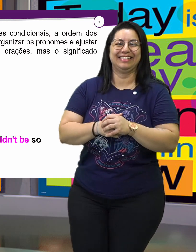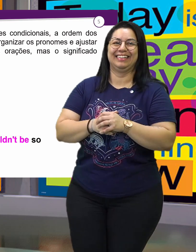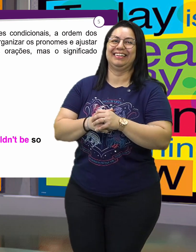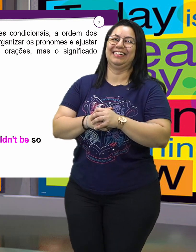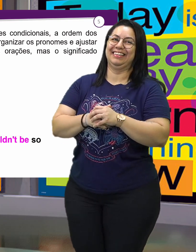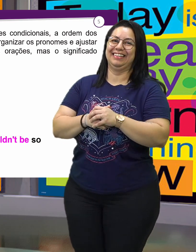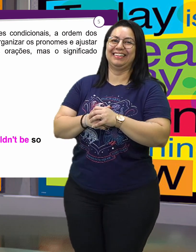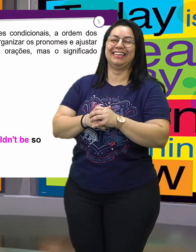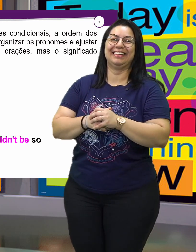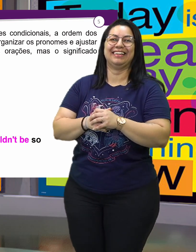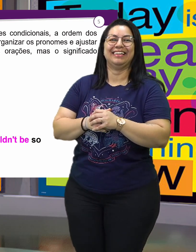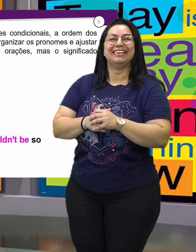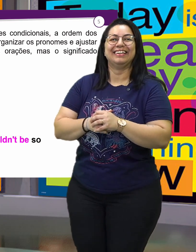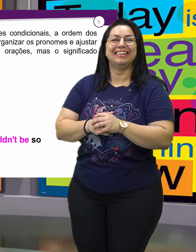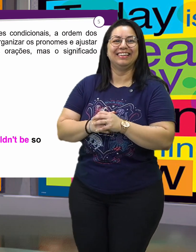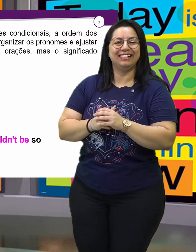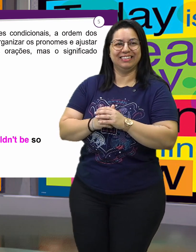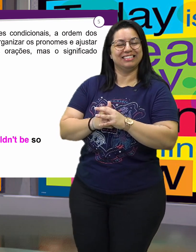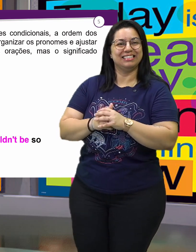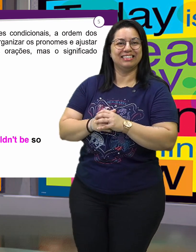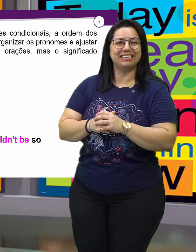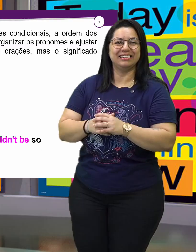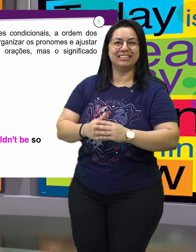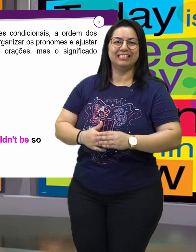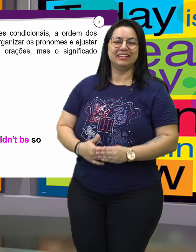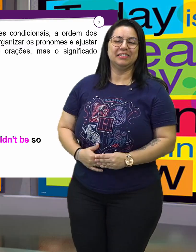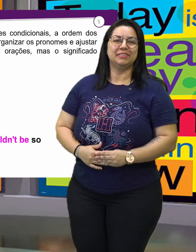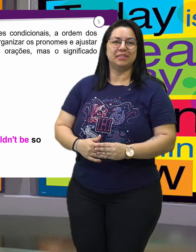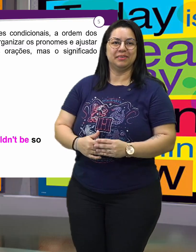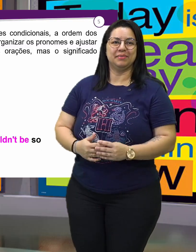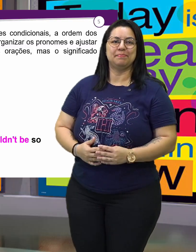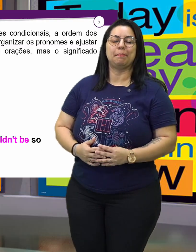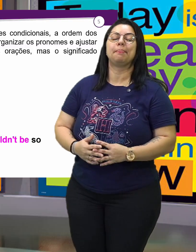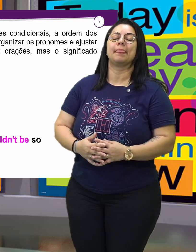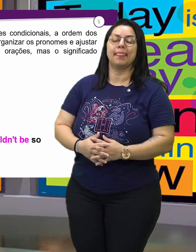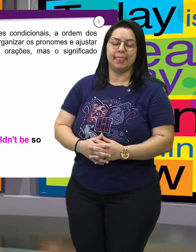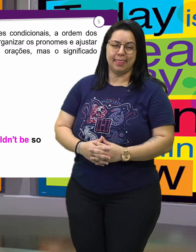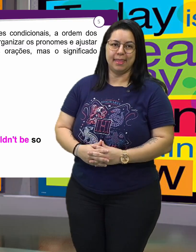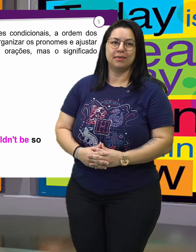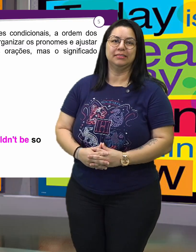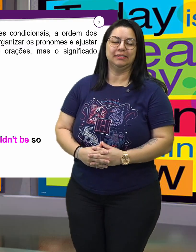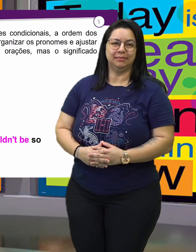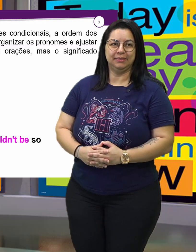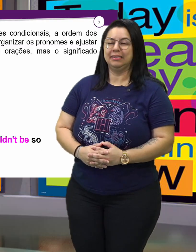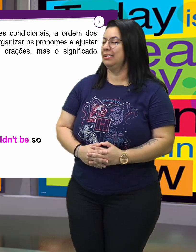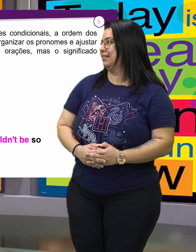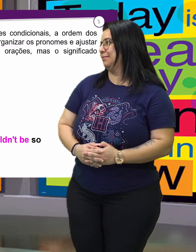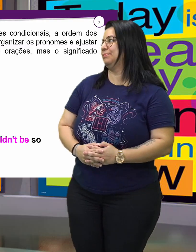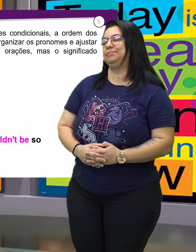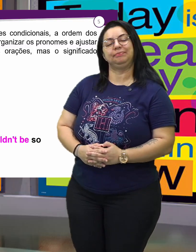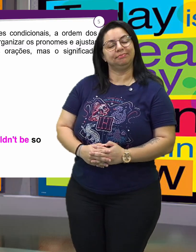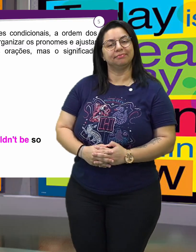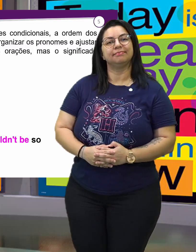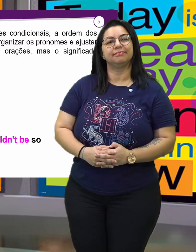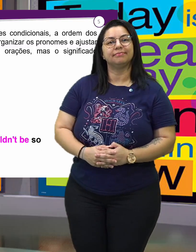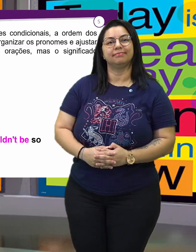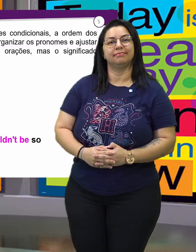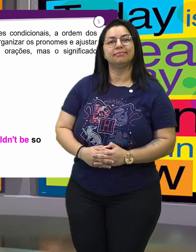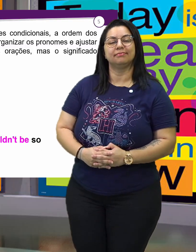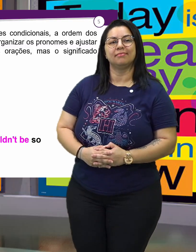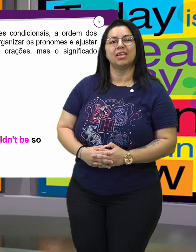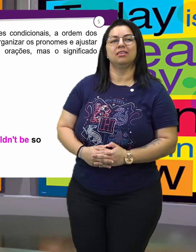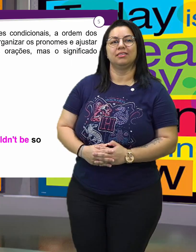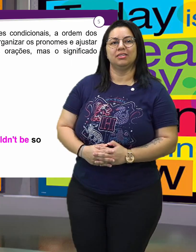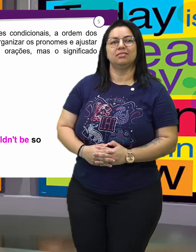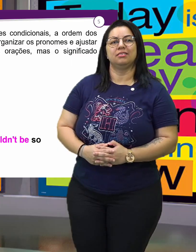que você vai ficar doidão com ele. Mas aqui ele não tá como um phrasal verb, né? Um verbo frasal, que geralmente ele tem muitos significados como phrasal verb.